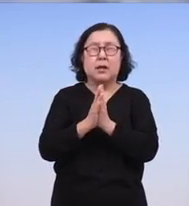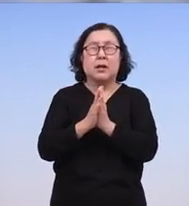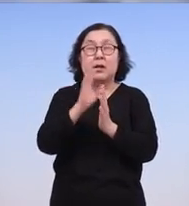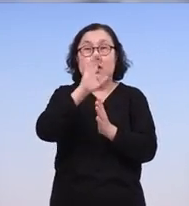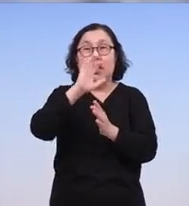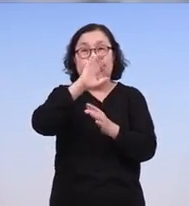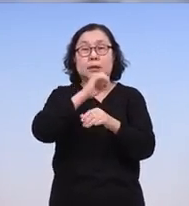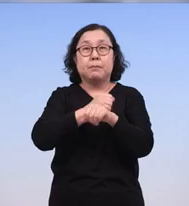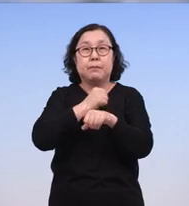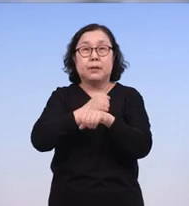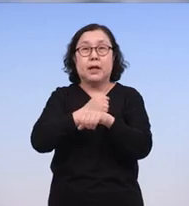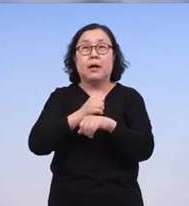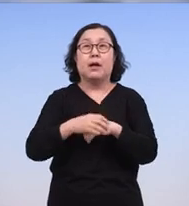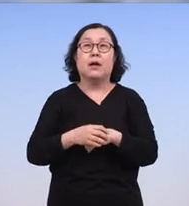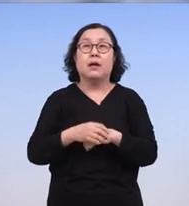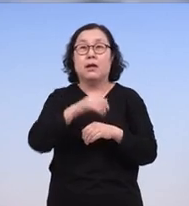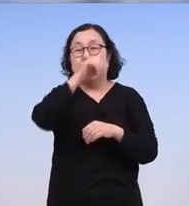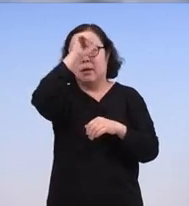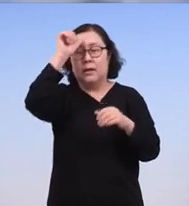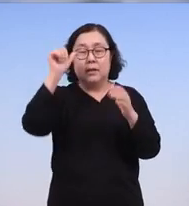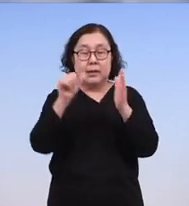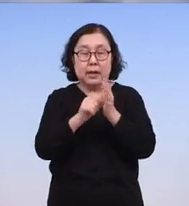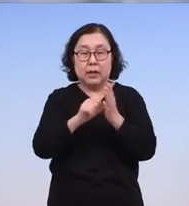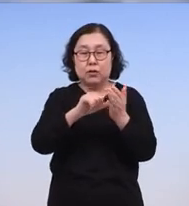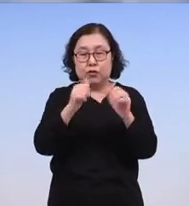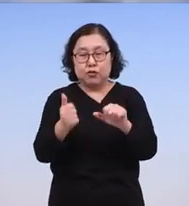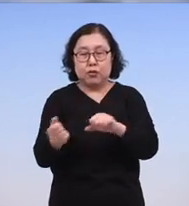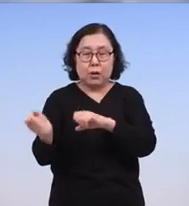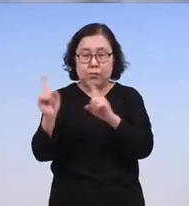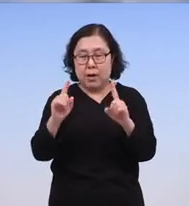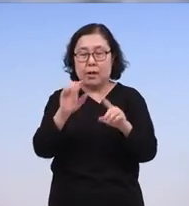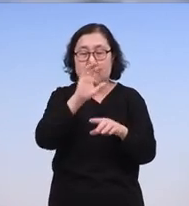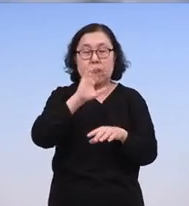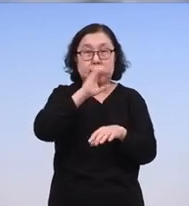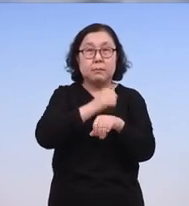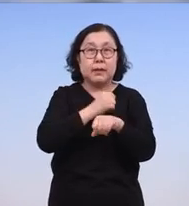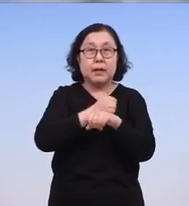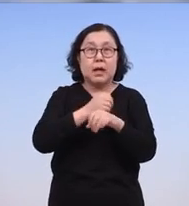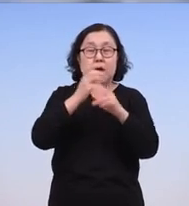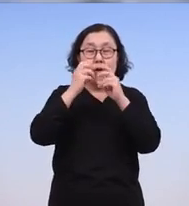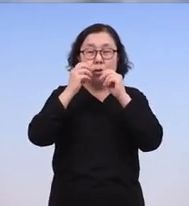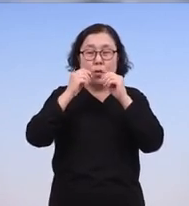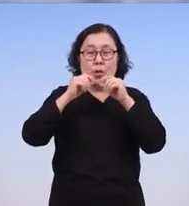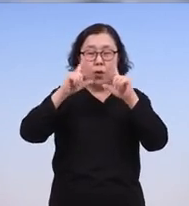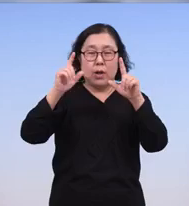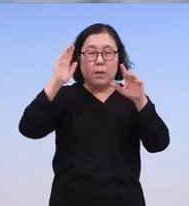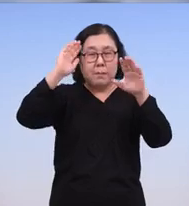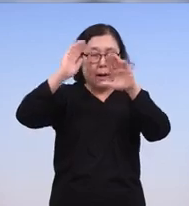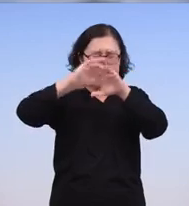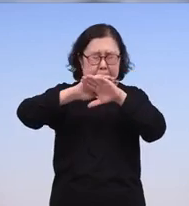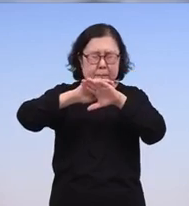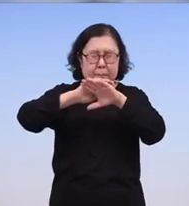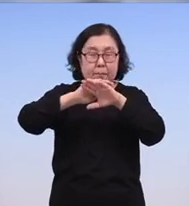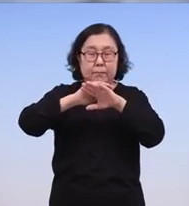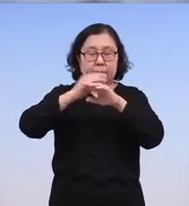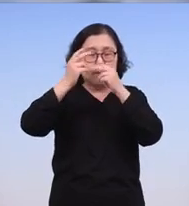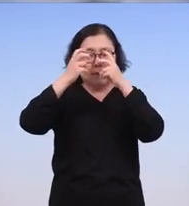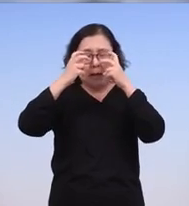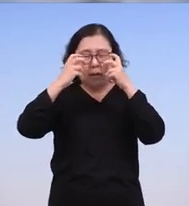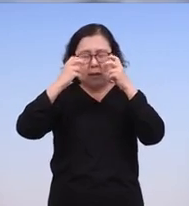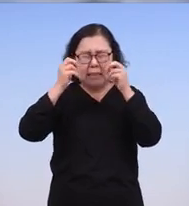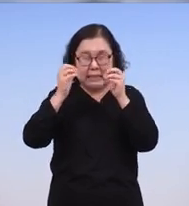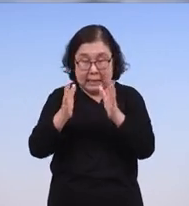우리 젊은 교역자들에게 종종 이야기를 해요. 인생은 죽음과 부활을 연습하는 것이다. 토요일 저녁에 우선 수면 시간이